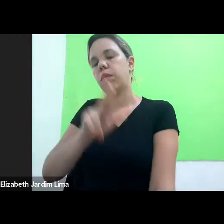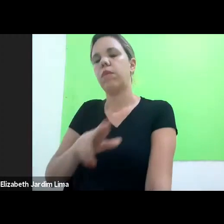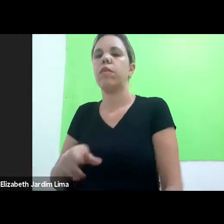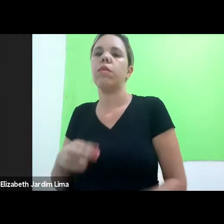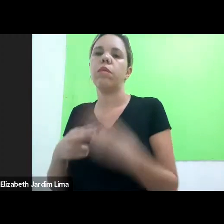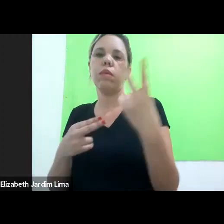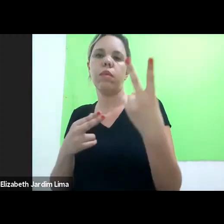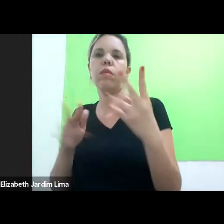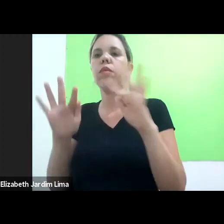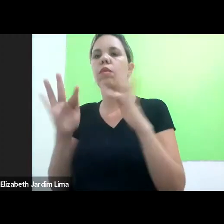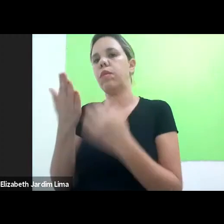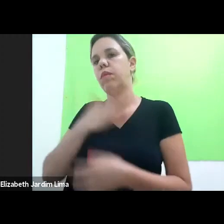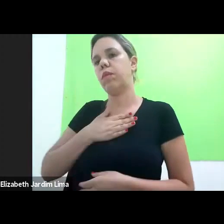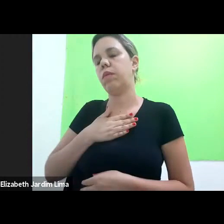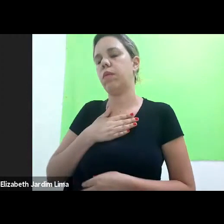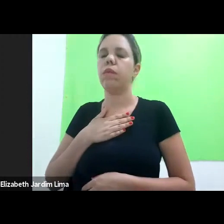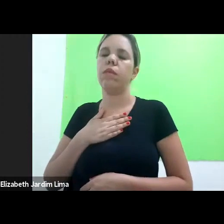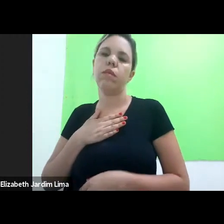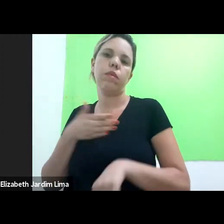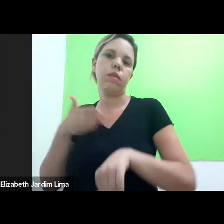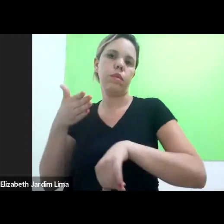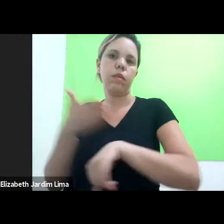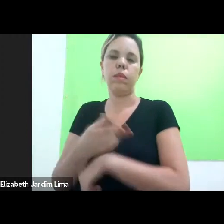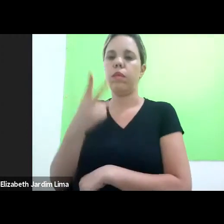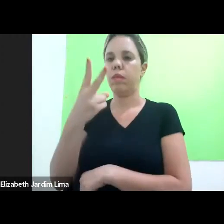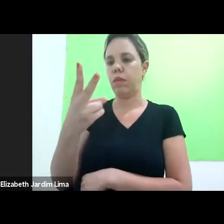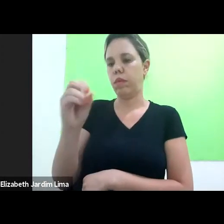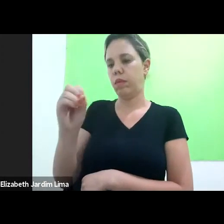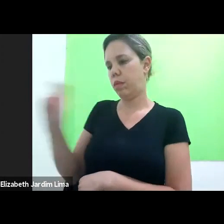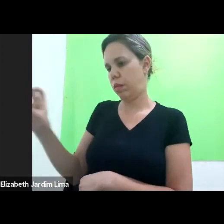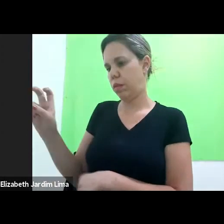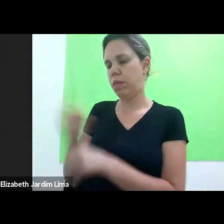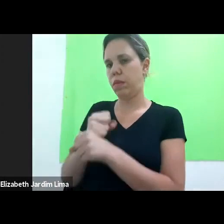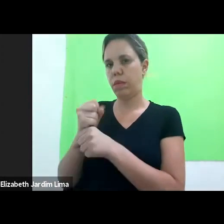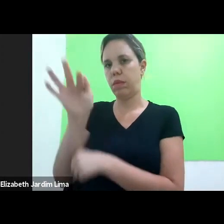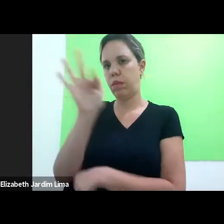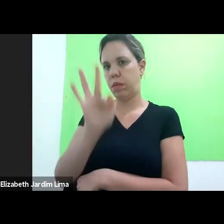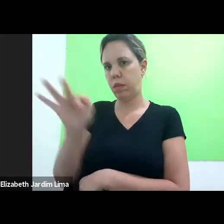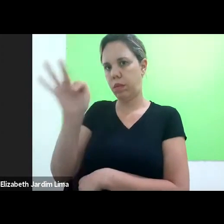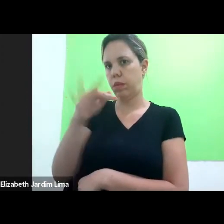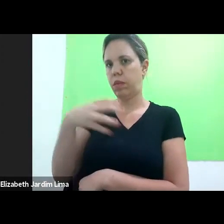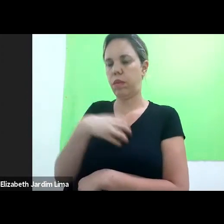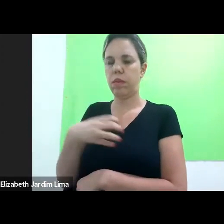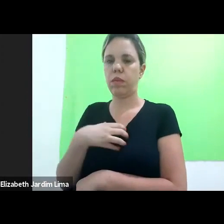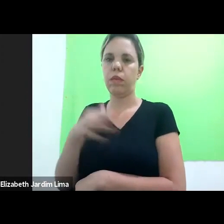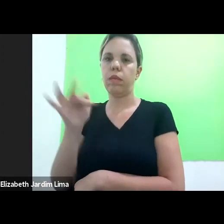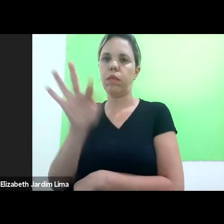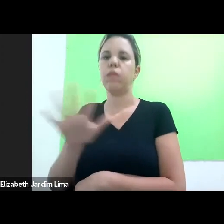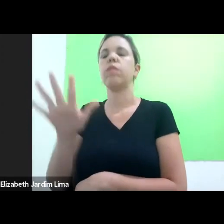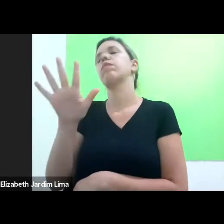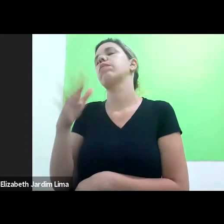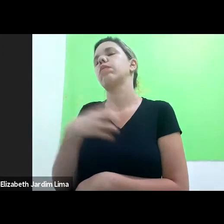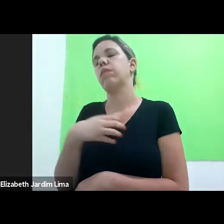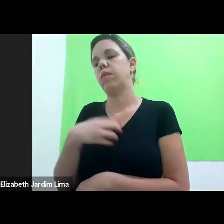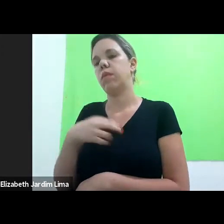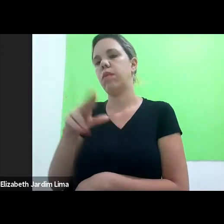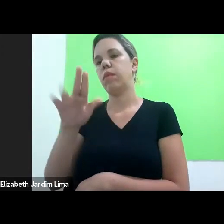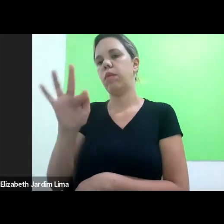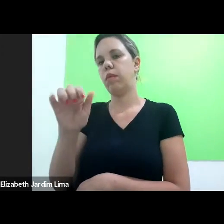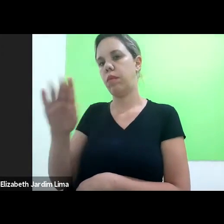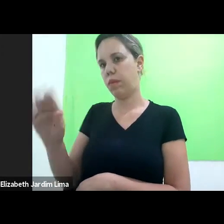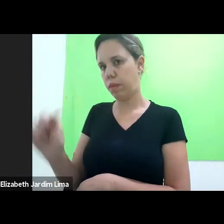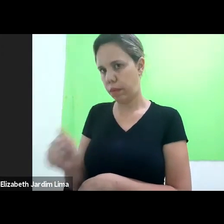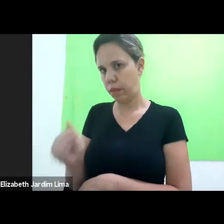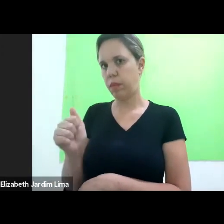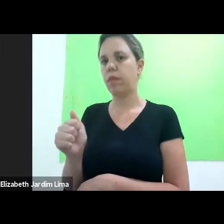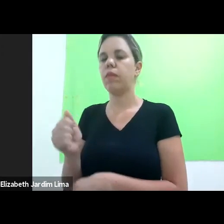parentes minhas, elas entraram em 2005 na Universidade Federal da Bahia, no primeiro ano em que a UFBA adotou o sistema de